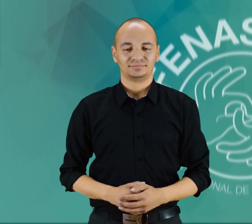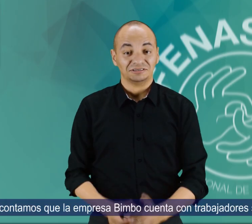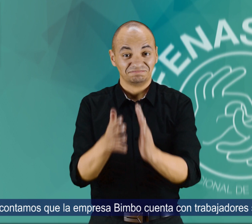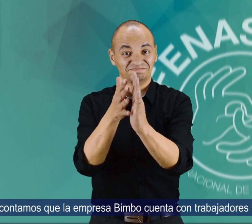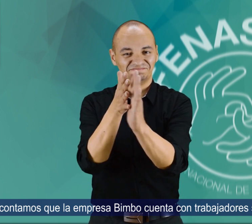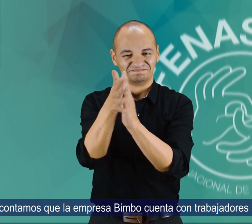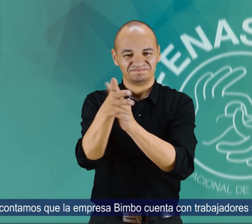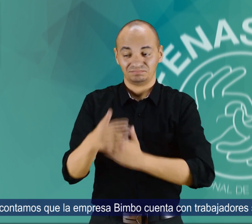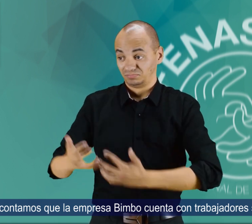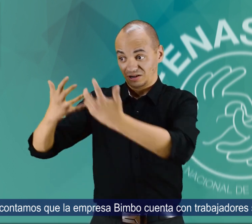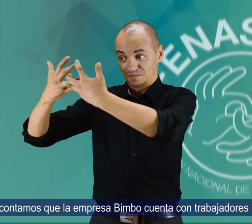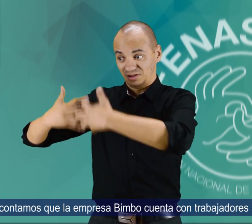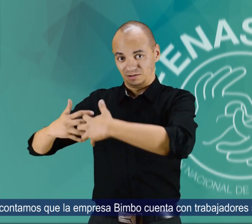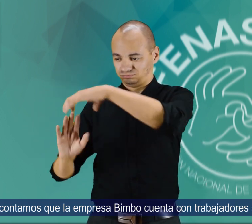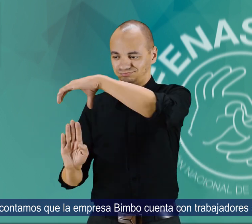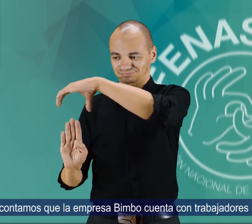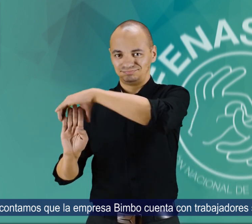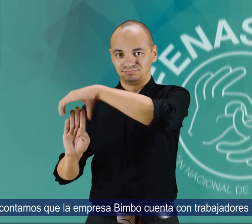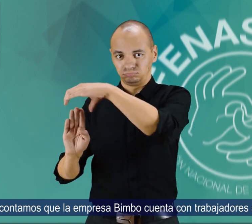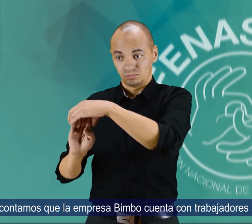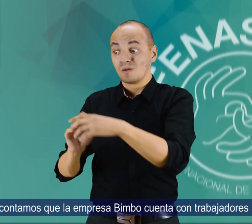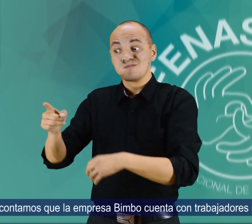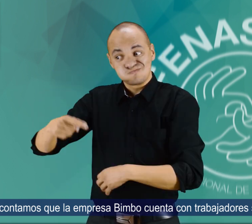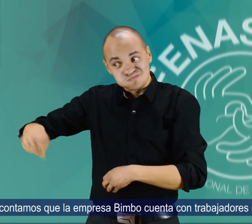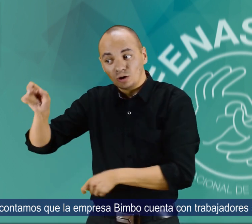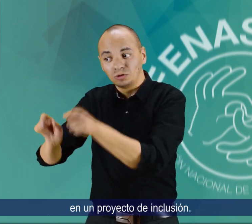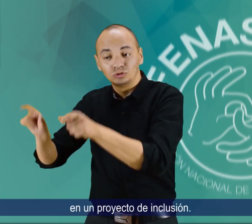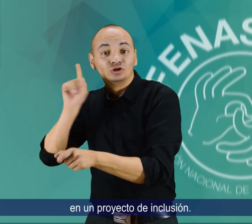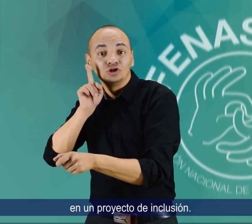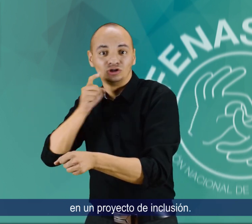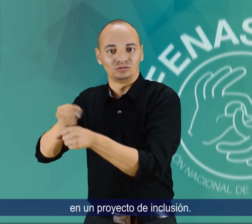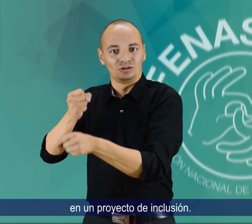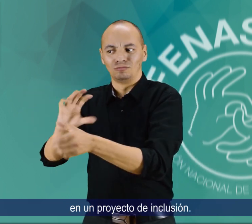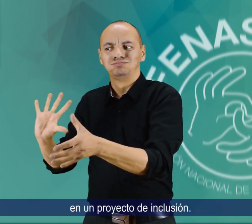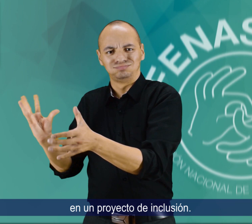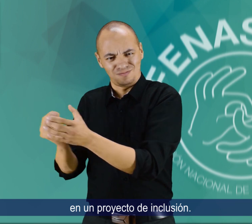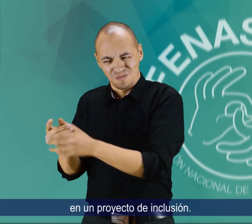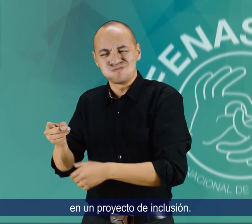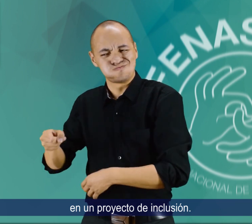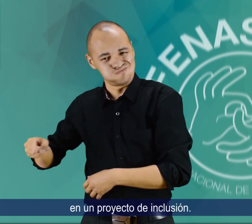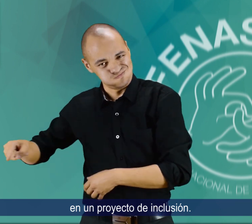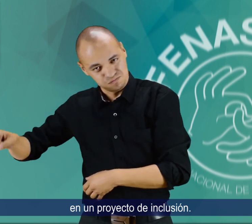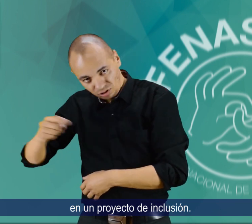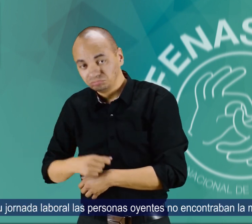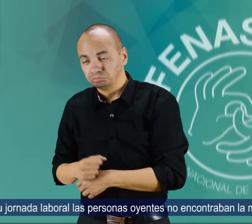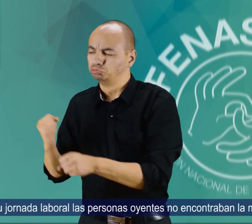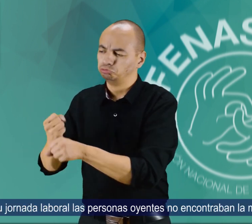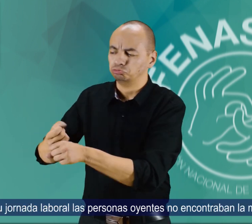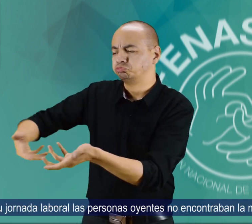Les contamos que la empresa Bimbo cuenta con trabajadores sordos en un proyecto de inclusión. En su jornada